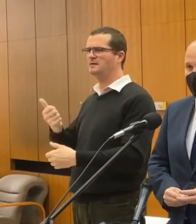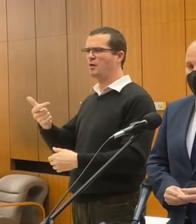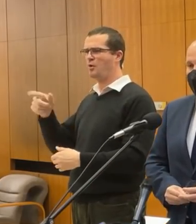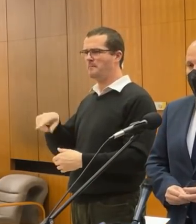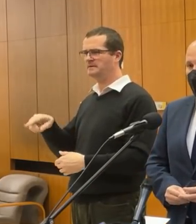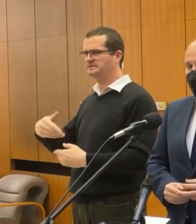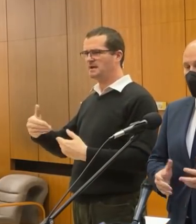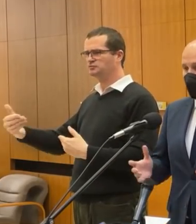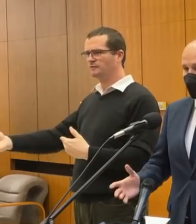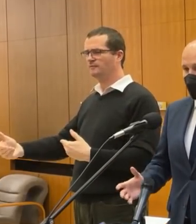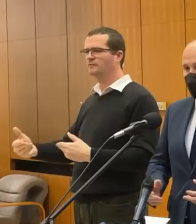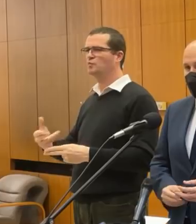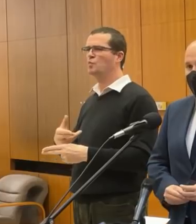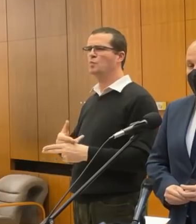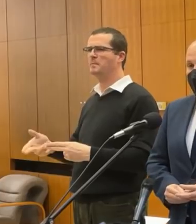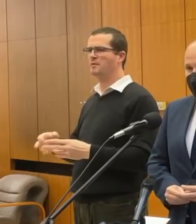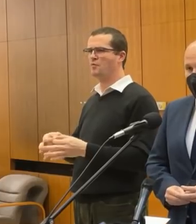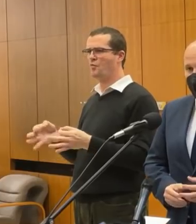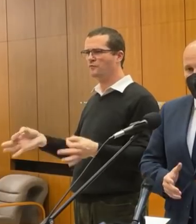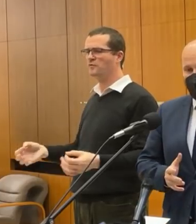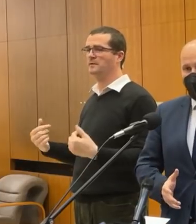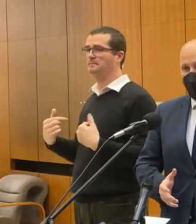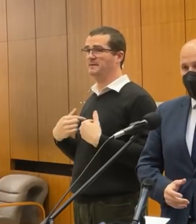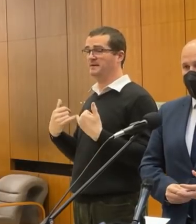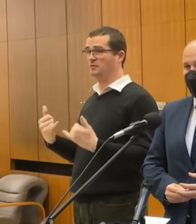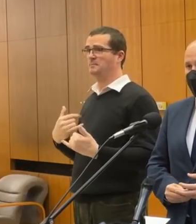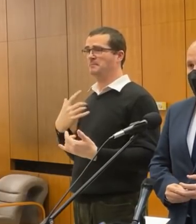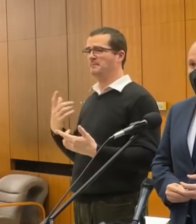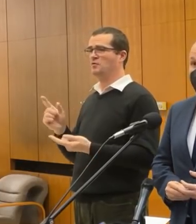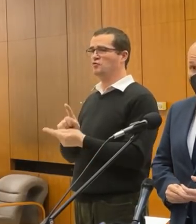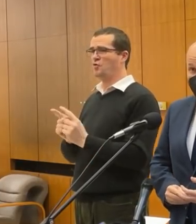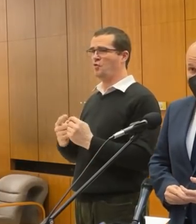mesačný, bude úplne otvorený. My sme dosiahli dohodu